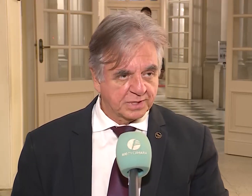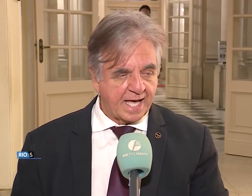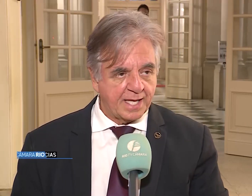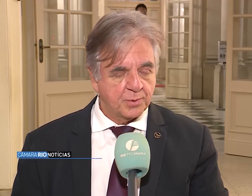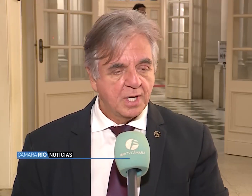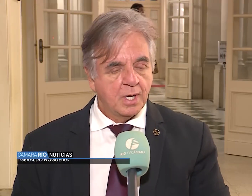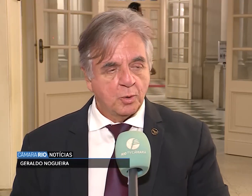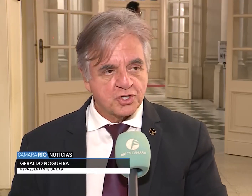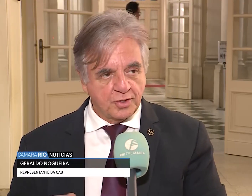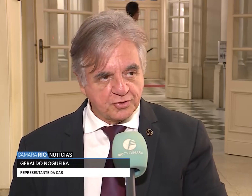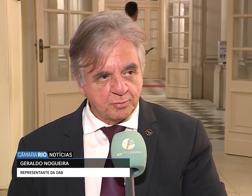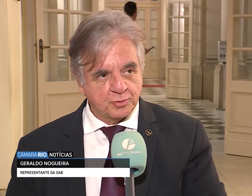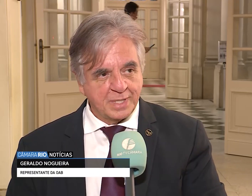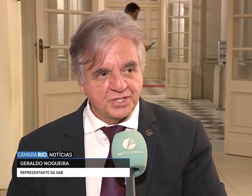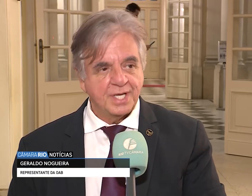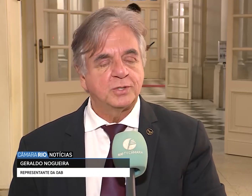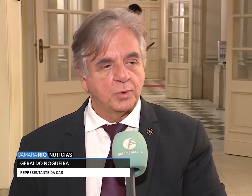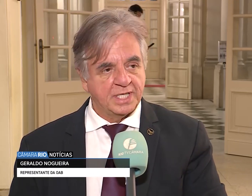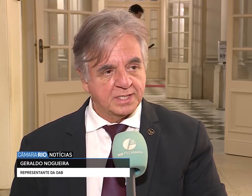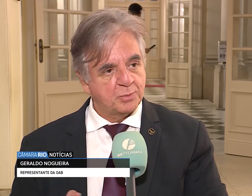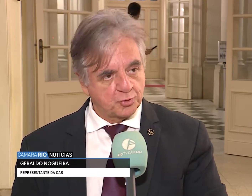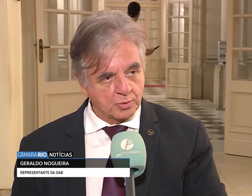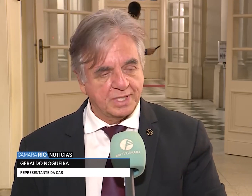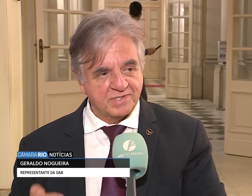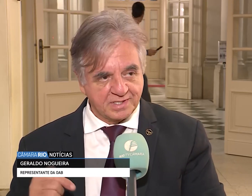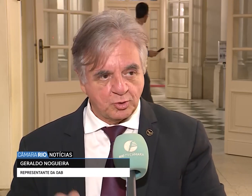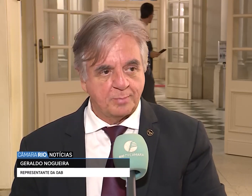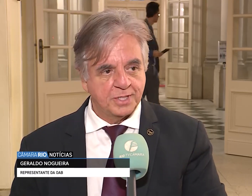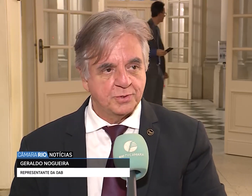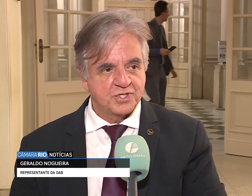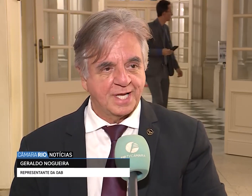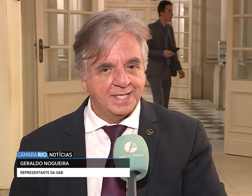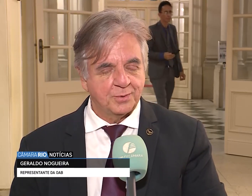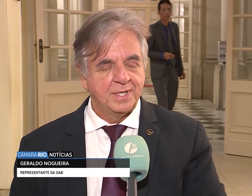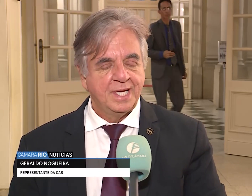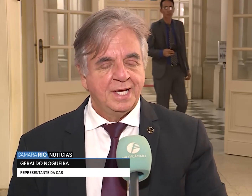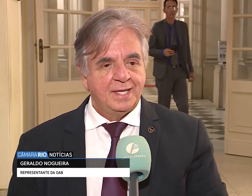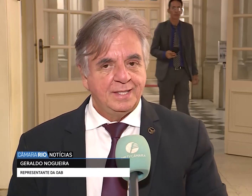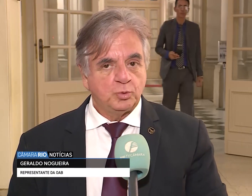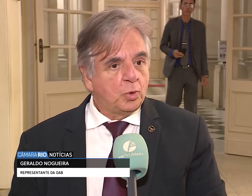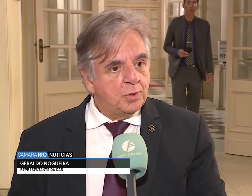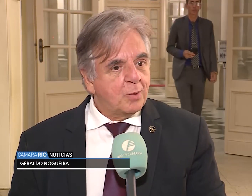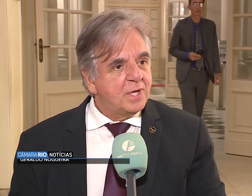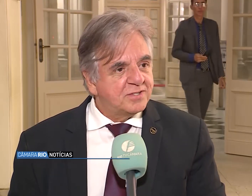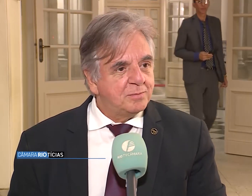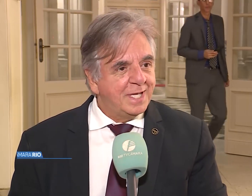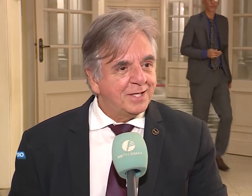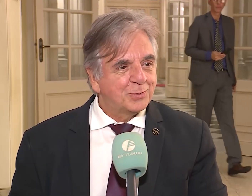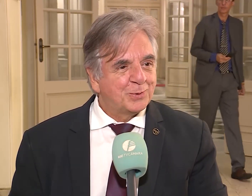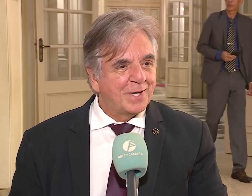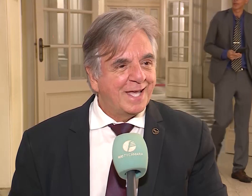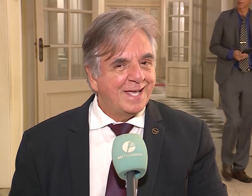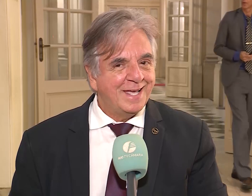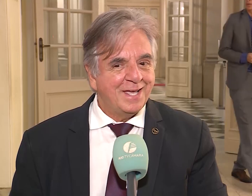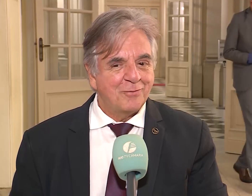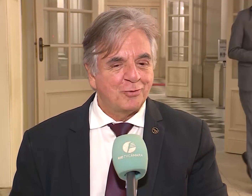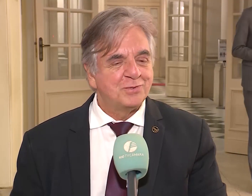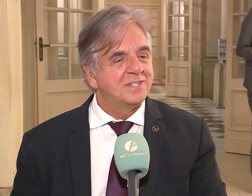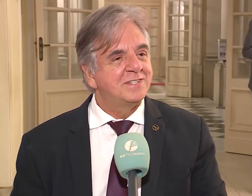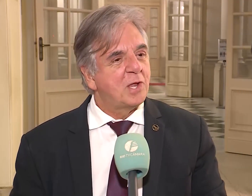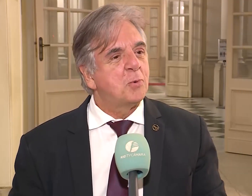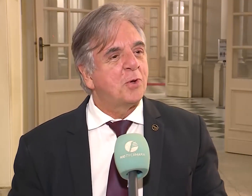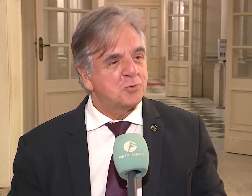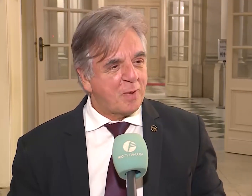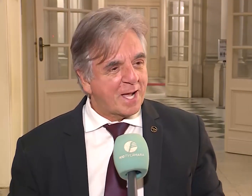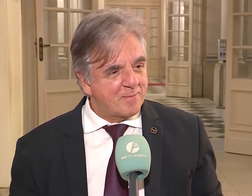trabalho voluntário. Hoje nós somos uma diretoria da pessoa com deficiência no OAB do Rio de Janeiro. E todo reconhecimento vamos